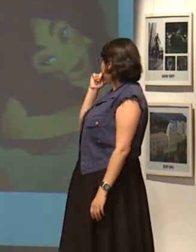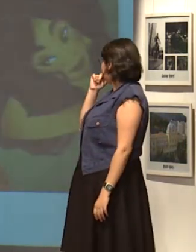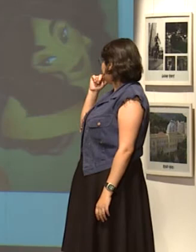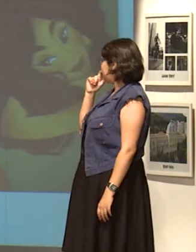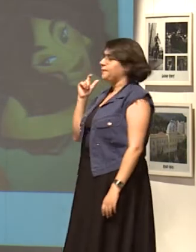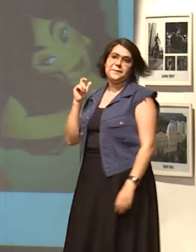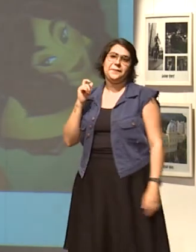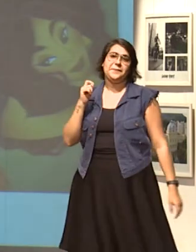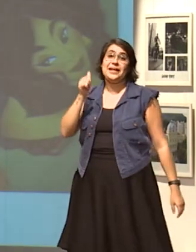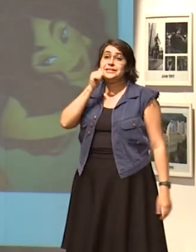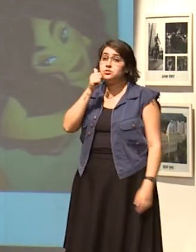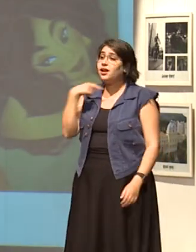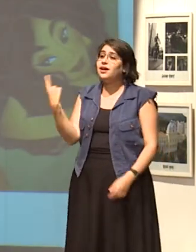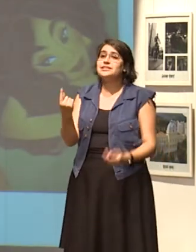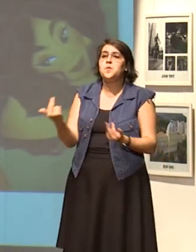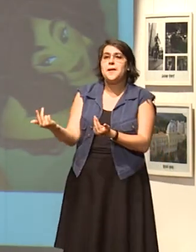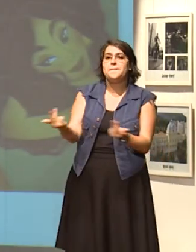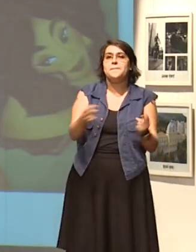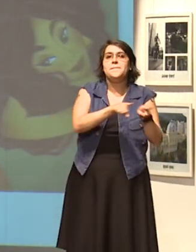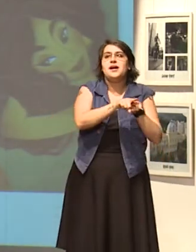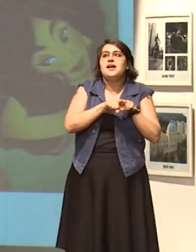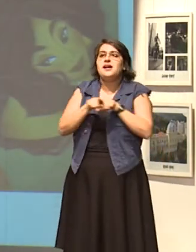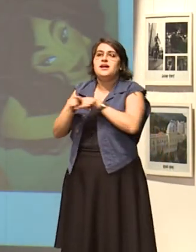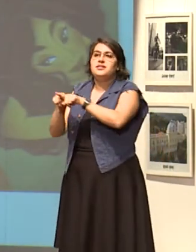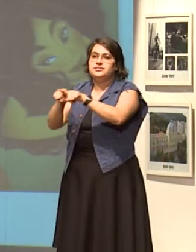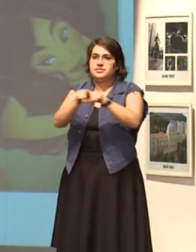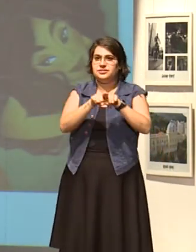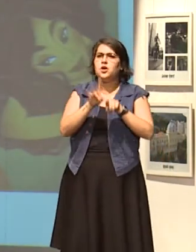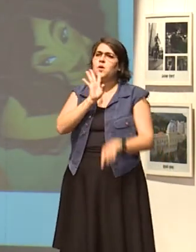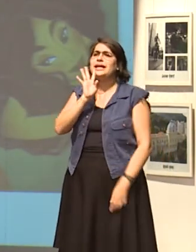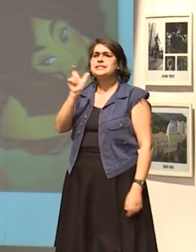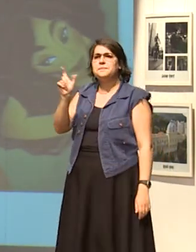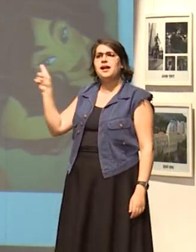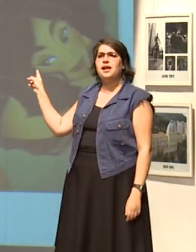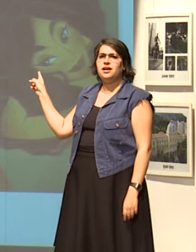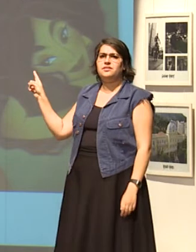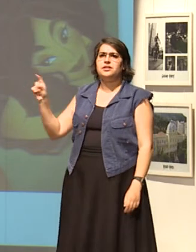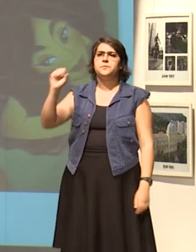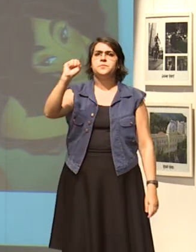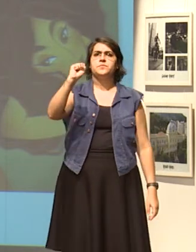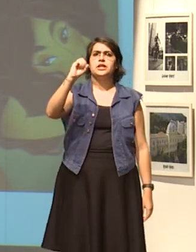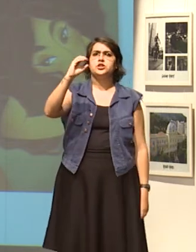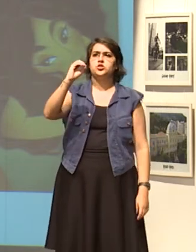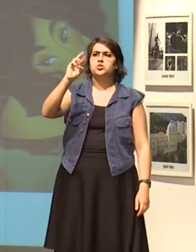ver. Não. Nós, mulheres, somos irmãs. Vocês conhecem essa palavra?